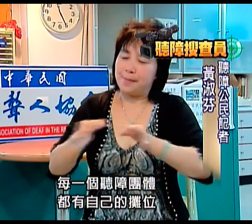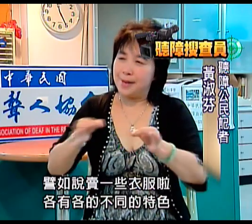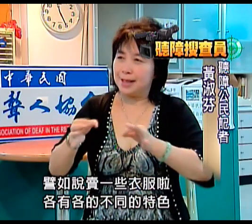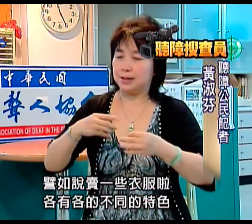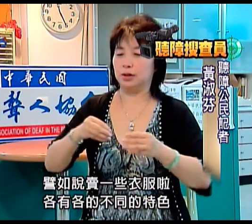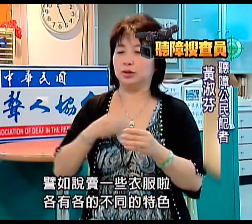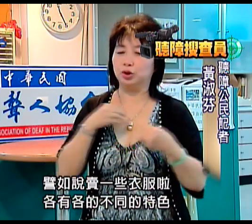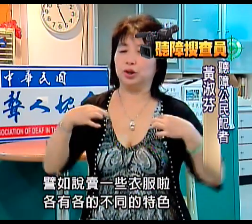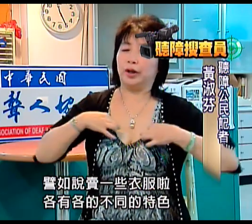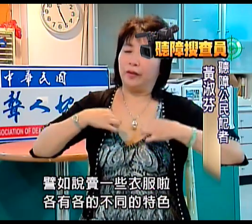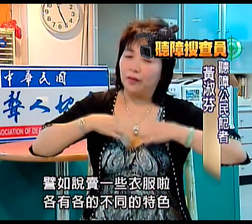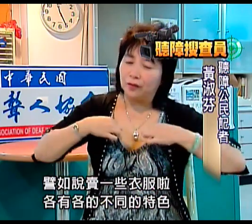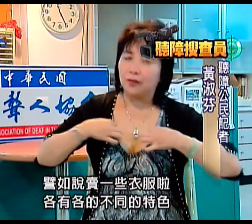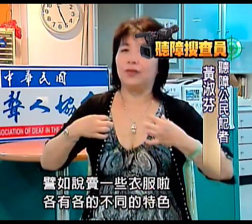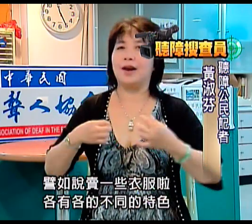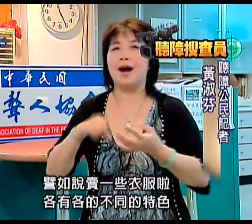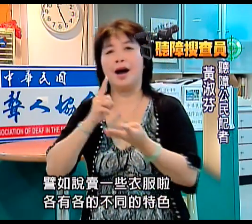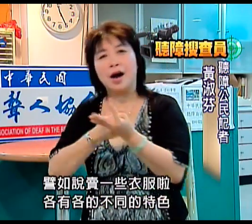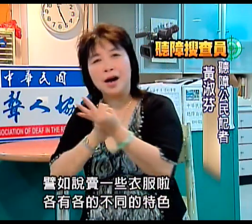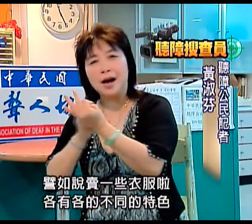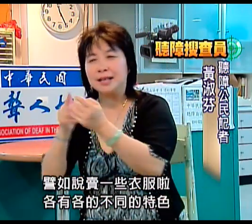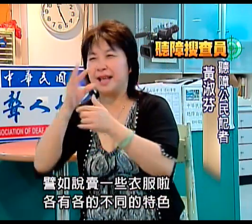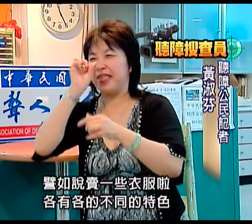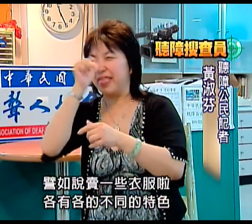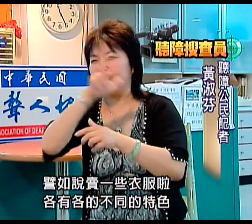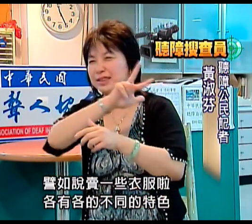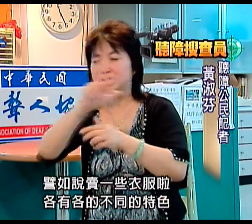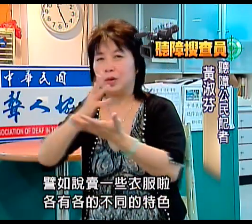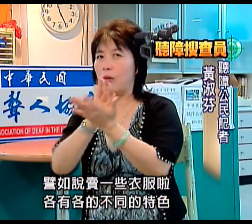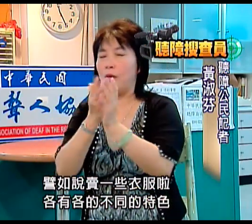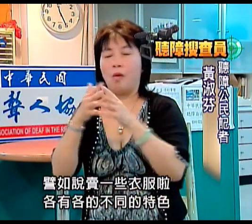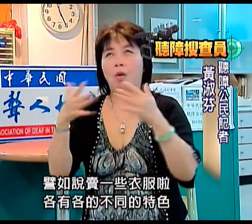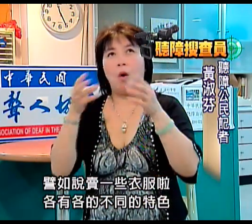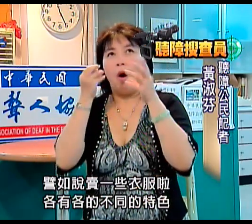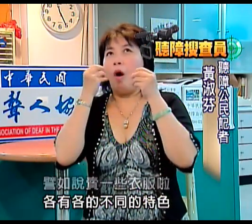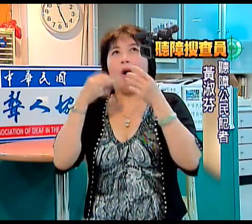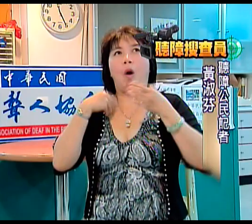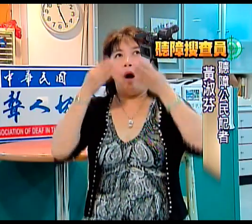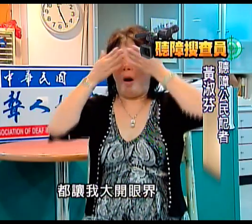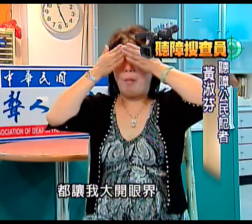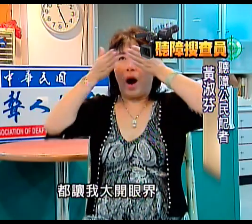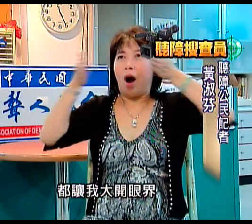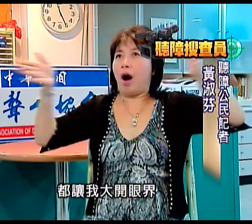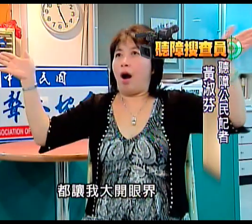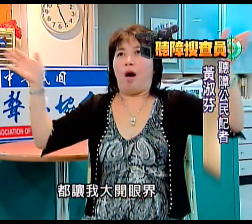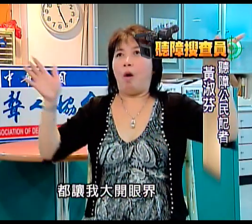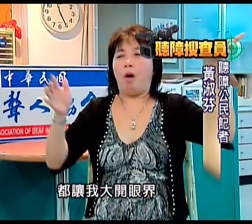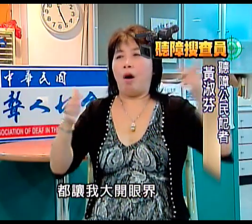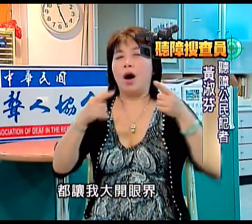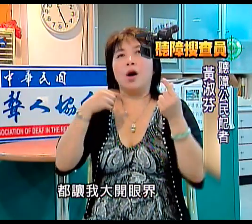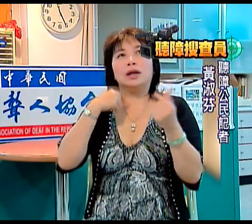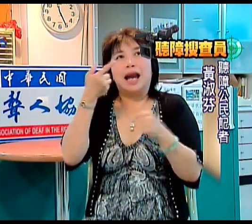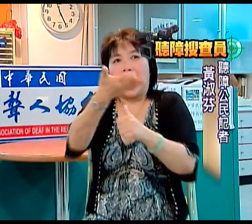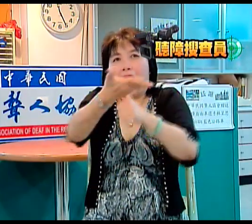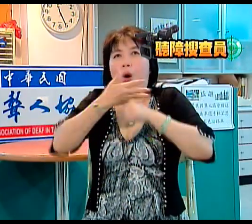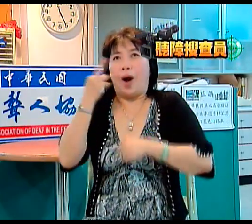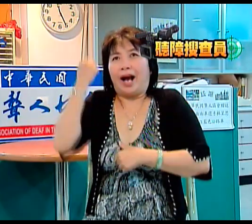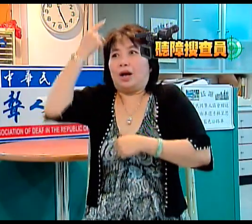如说卖一些衣服啊，各有各的不同的特色，都让我大开眼界。就让我